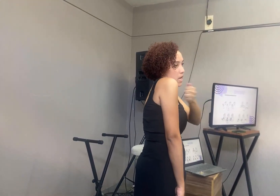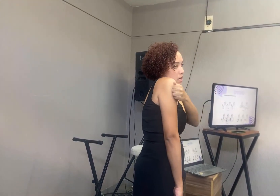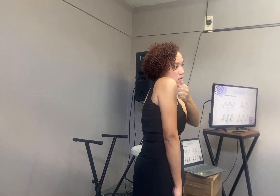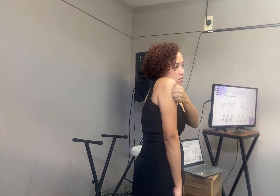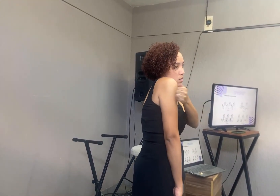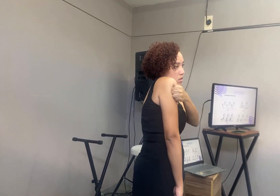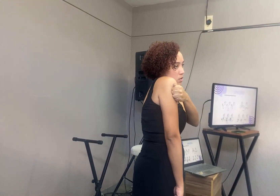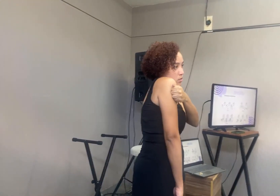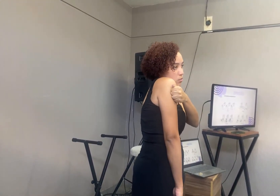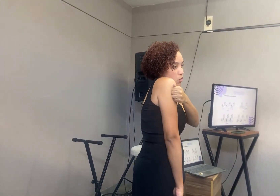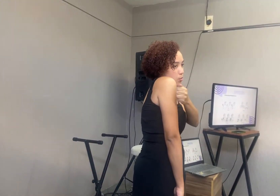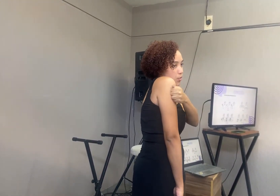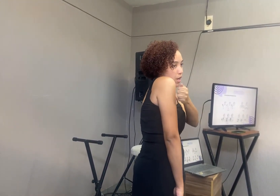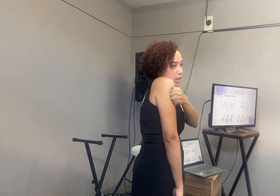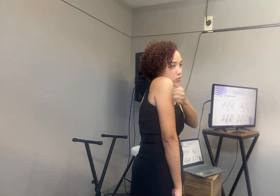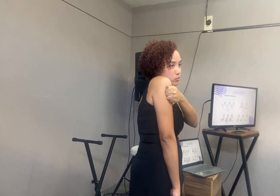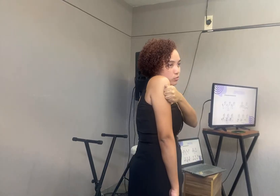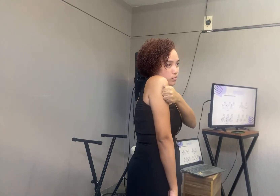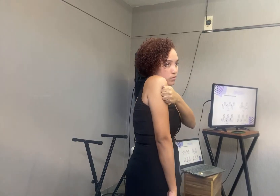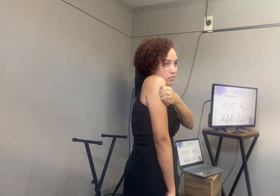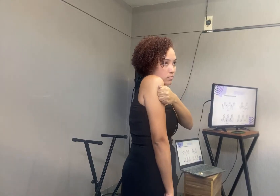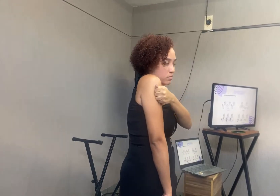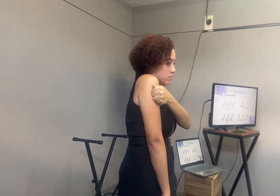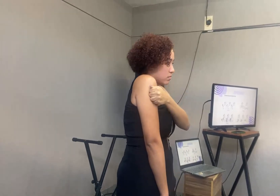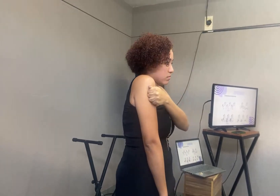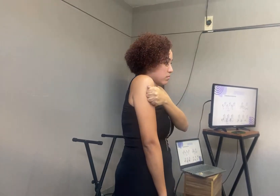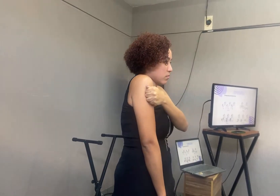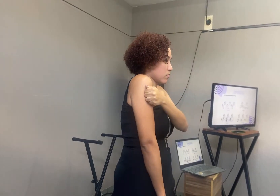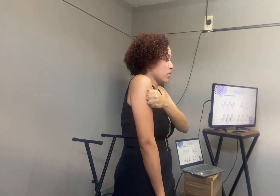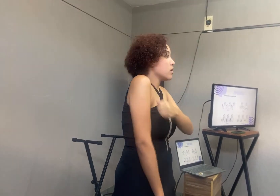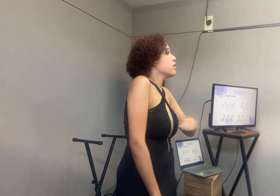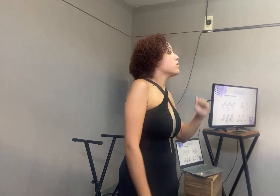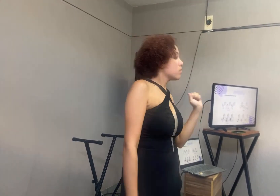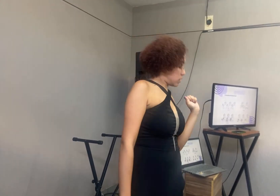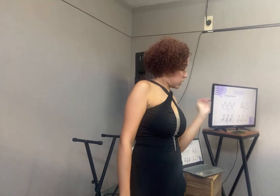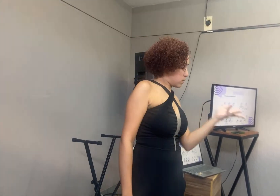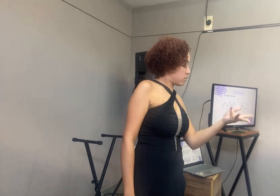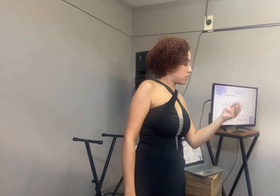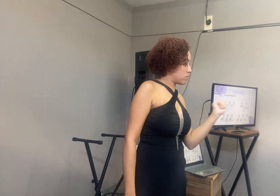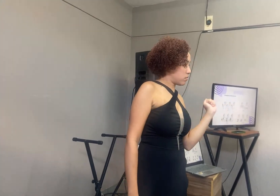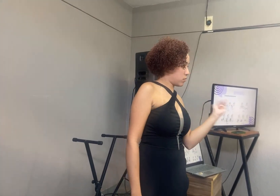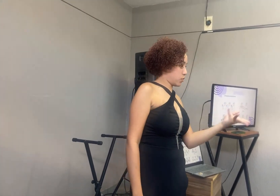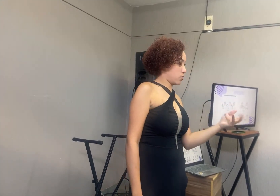A, aluno. Aí se for quanto de valor, é só o.